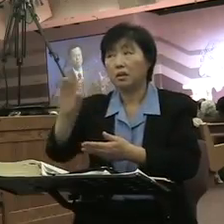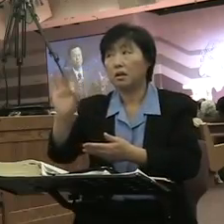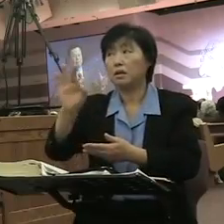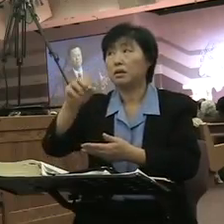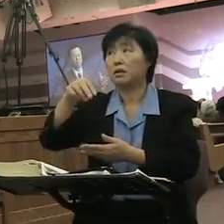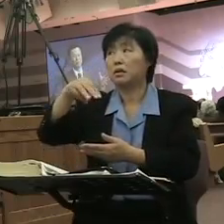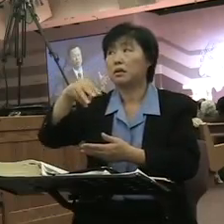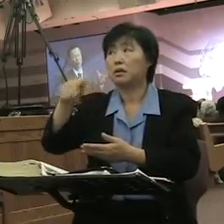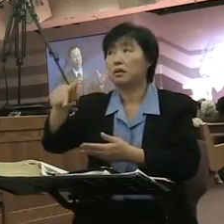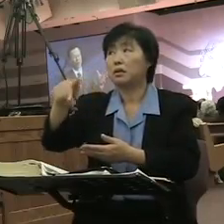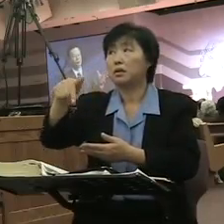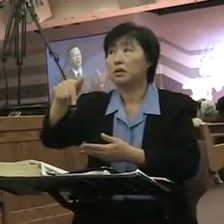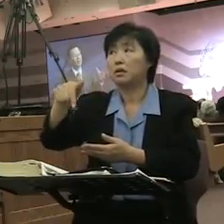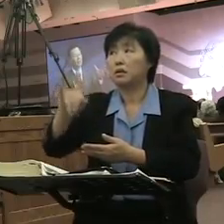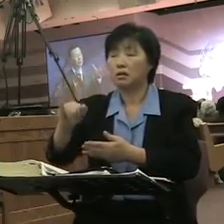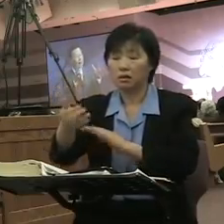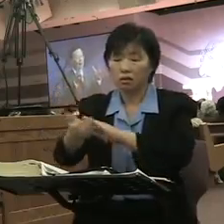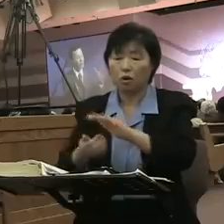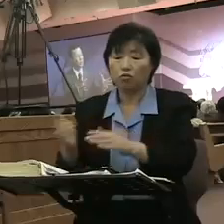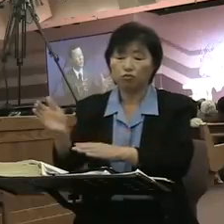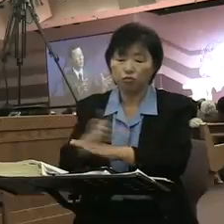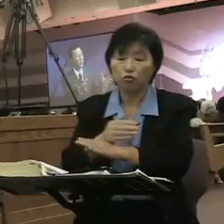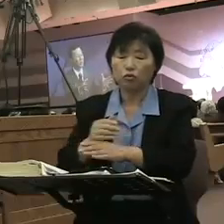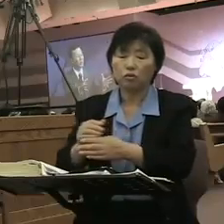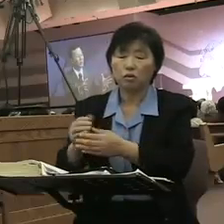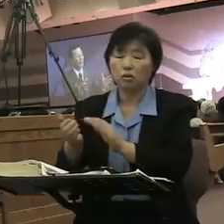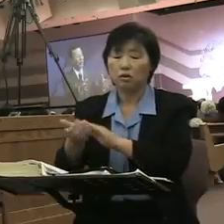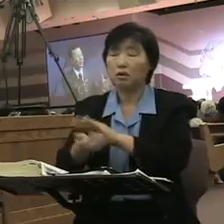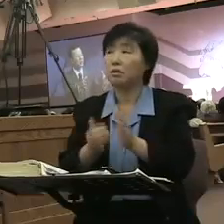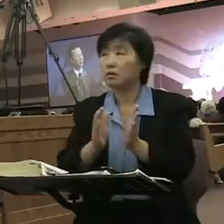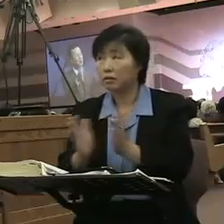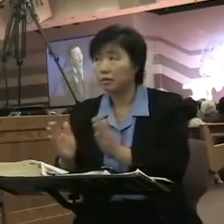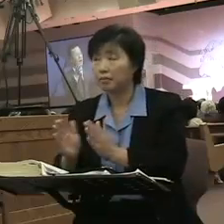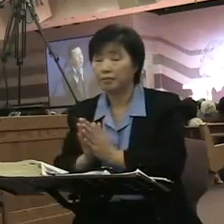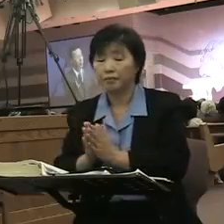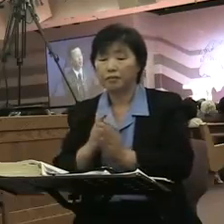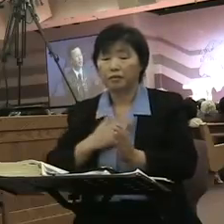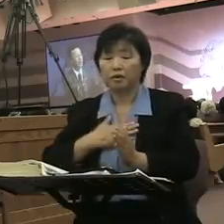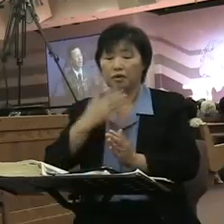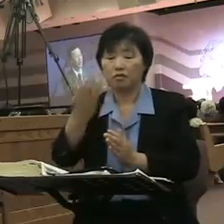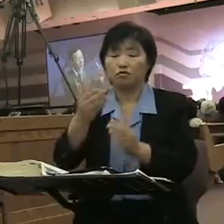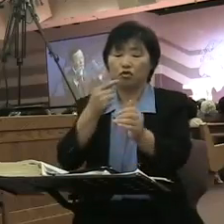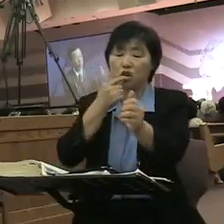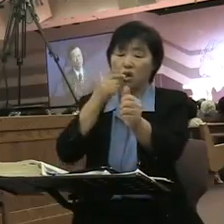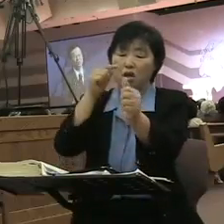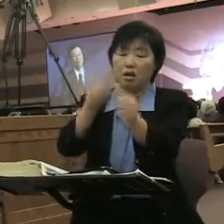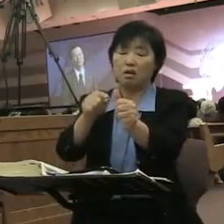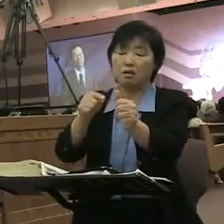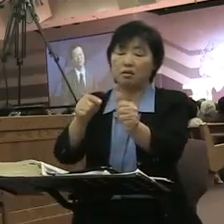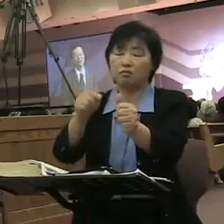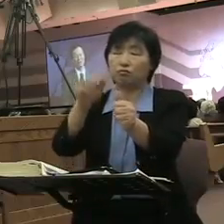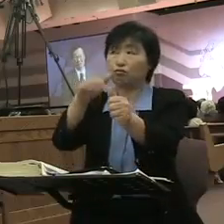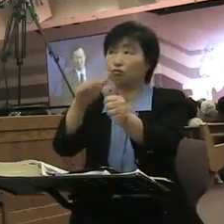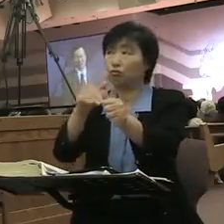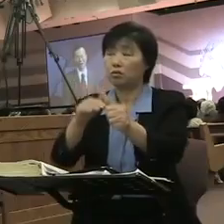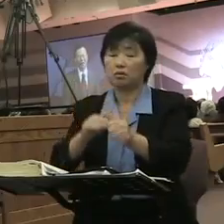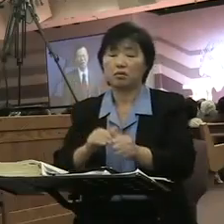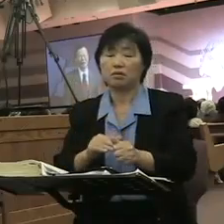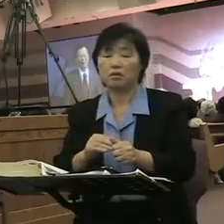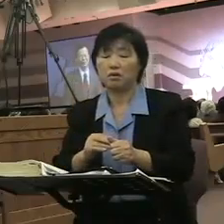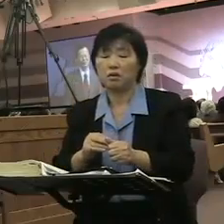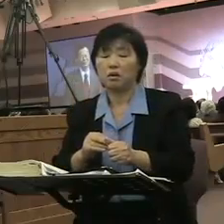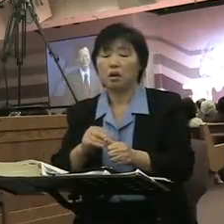계획하시고 저와 여러분들의 이름을 아시고 내가 너를 지명하여 불렀나니 너는 내 것이다. 하나님이